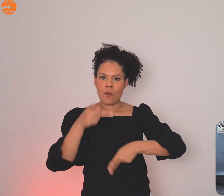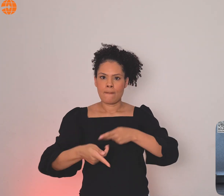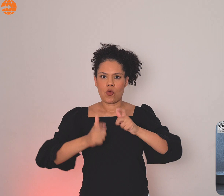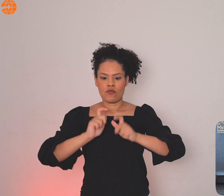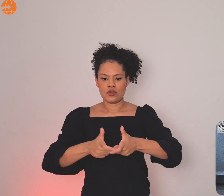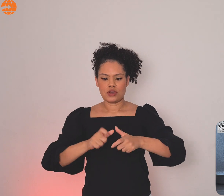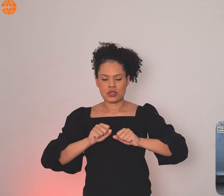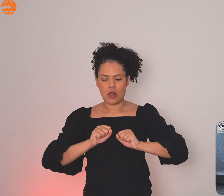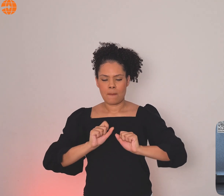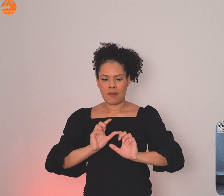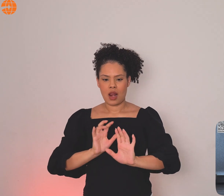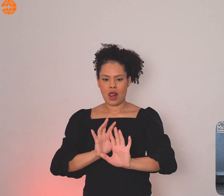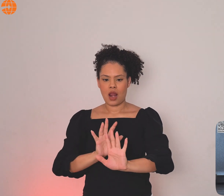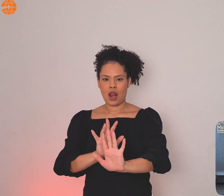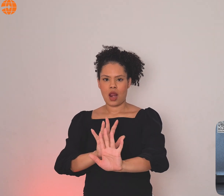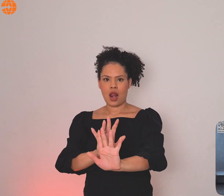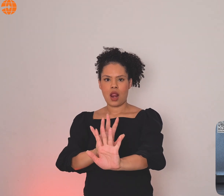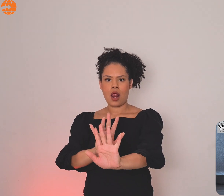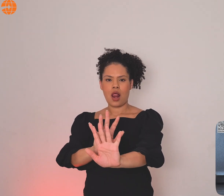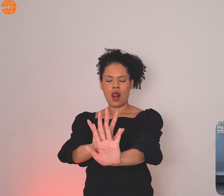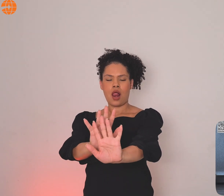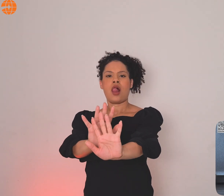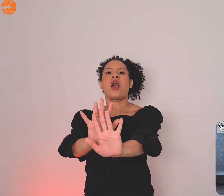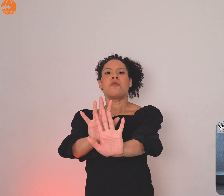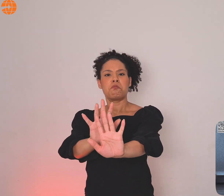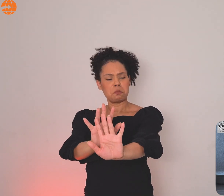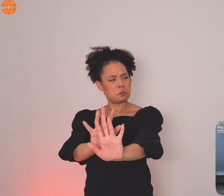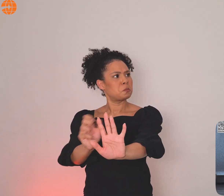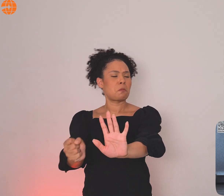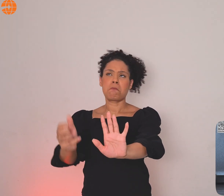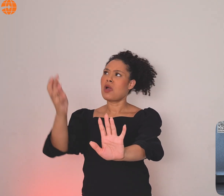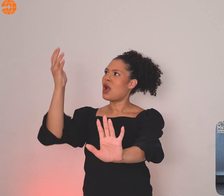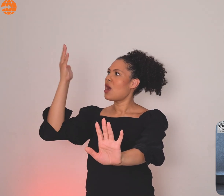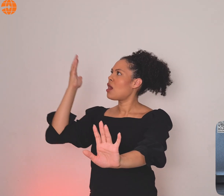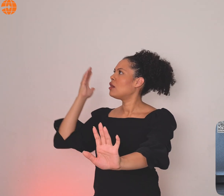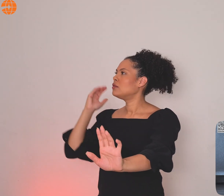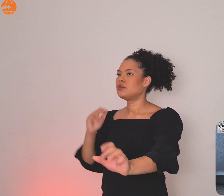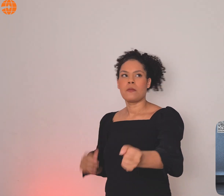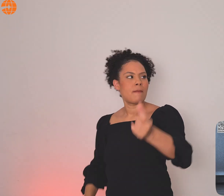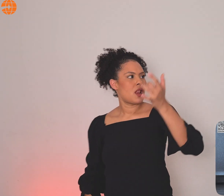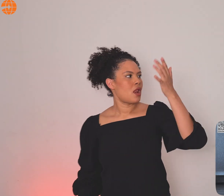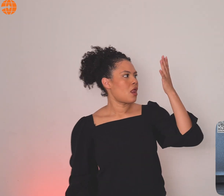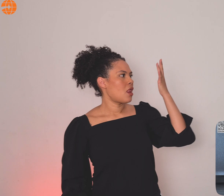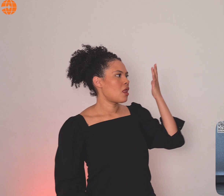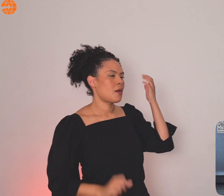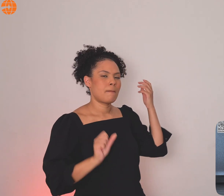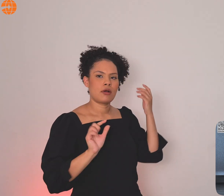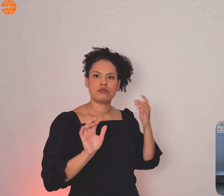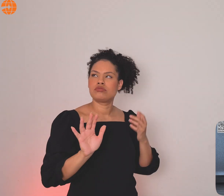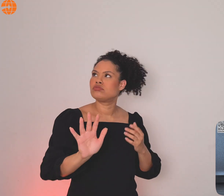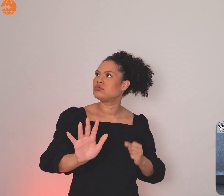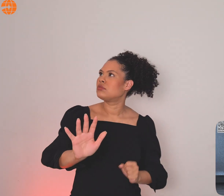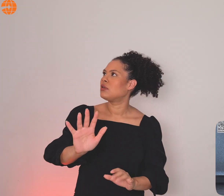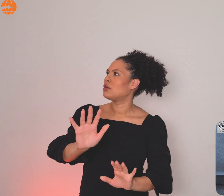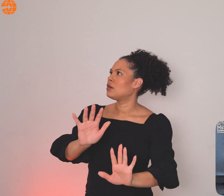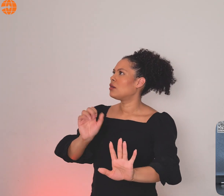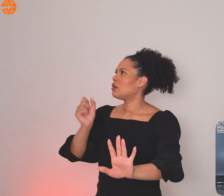do mar, em terra seca, tendo uma parede de água à direita e outra à